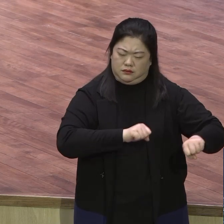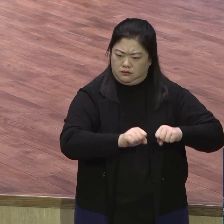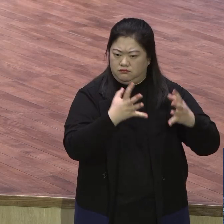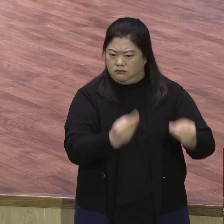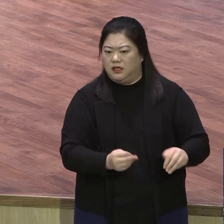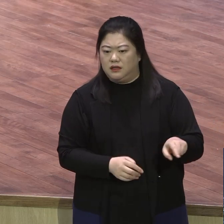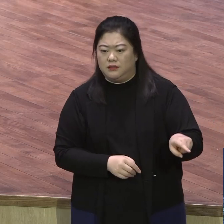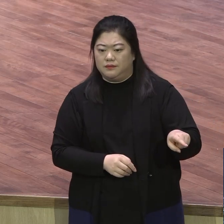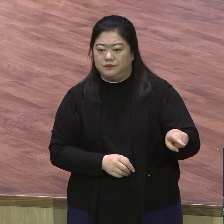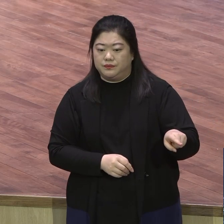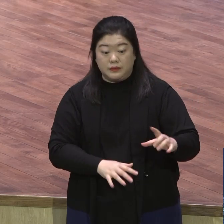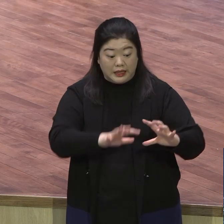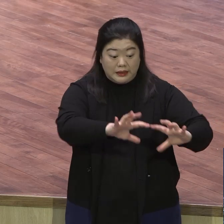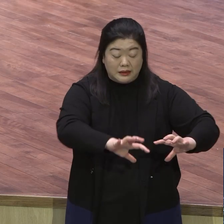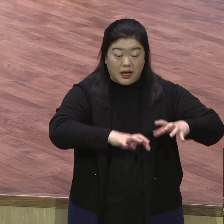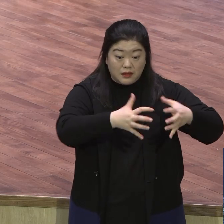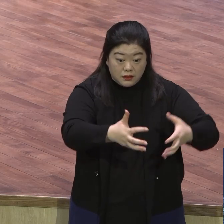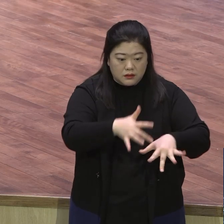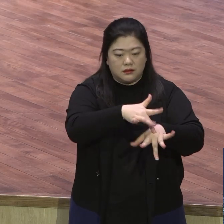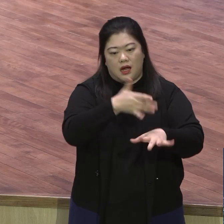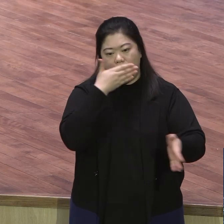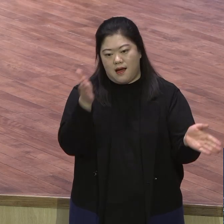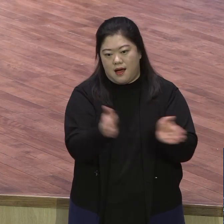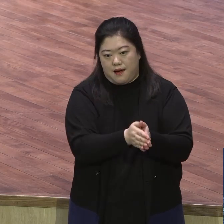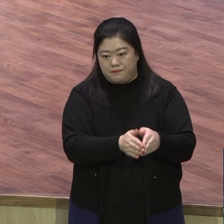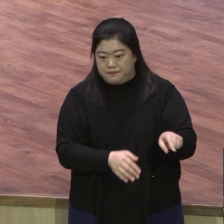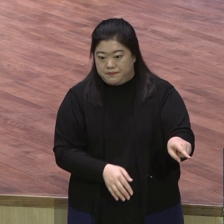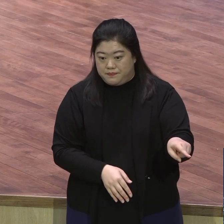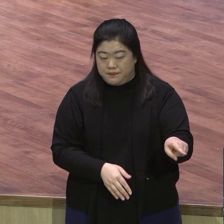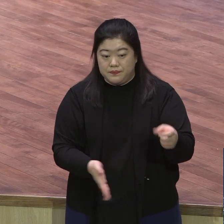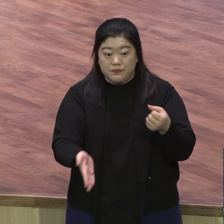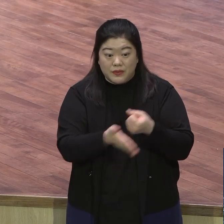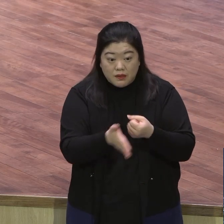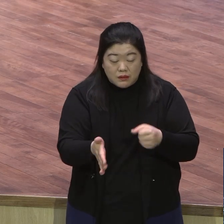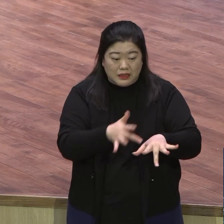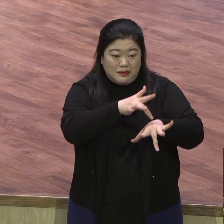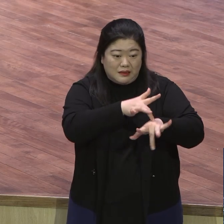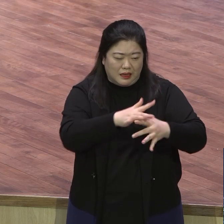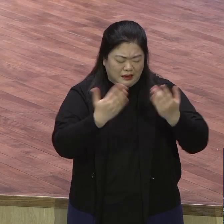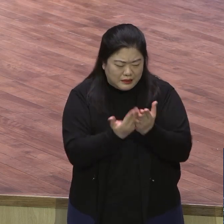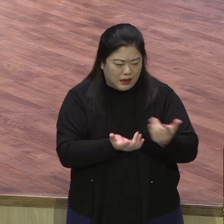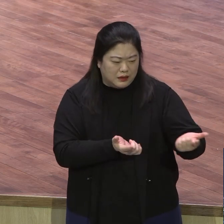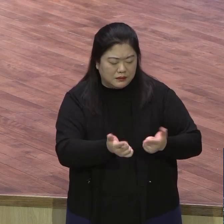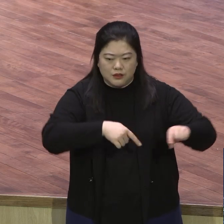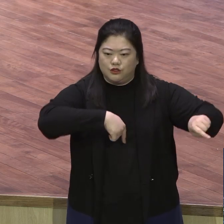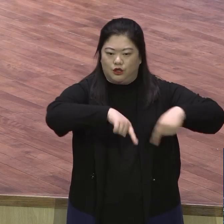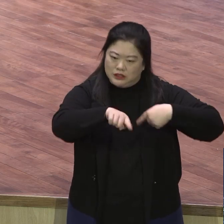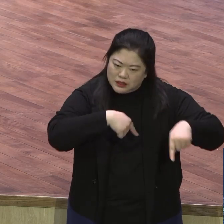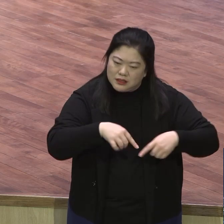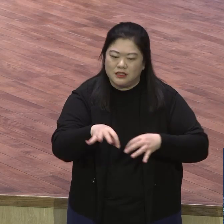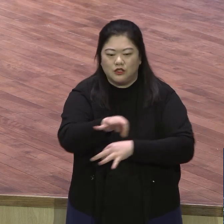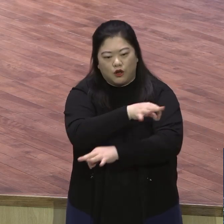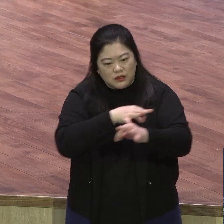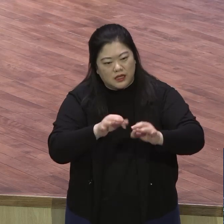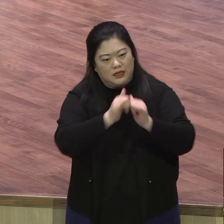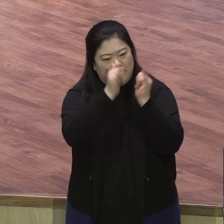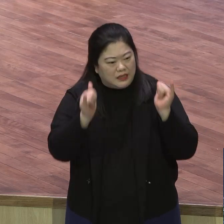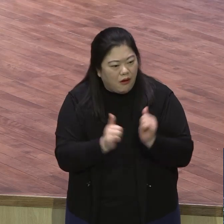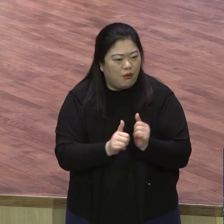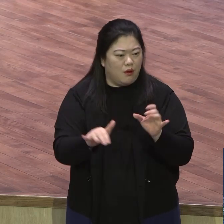이 세상의 왕은 사단이에요. 그래서 모두 다 사단 지배를 받고 있습니다. 정치, 경제, 사회, 문화,